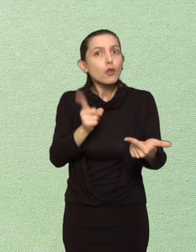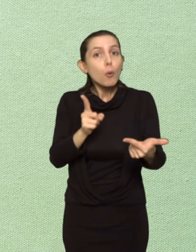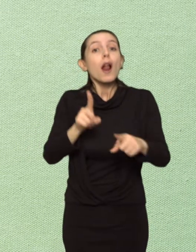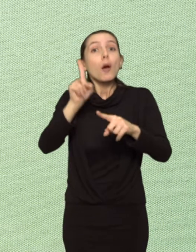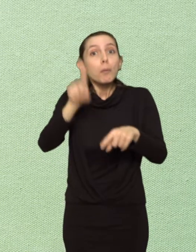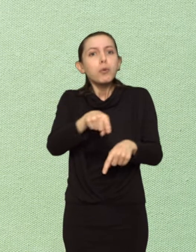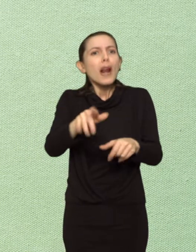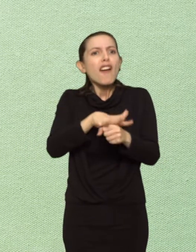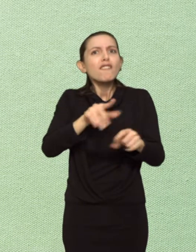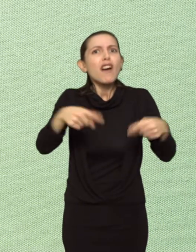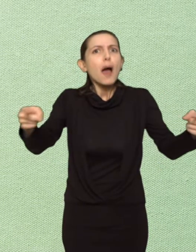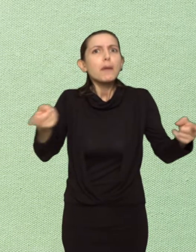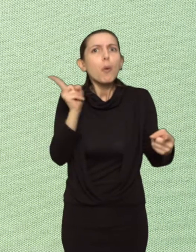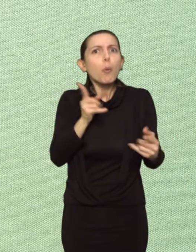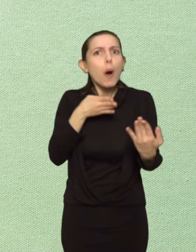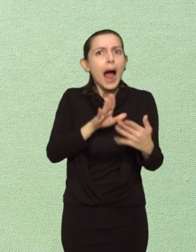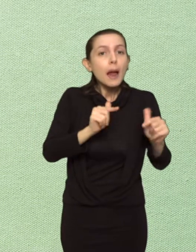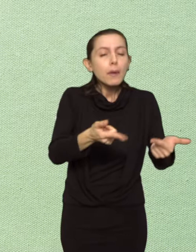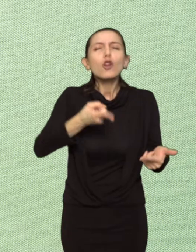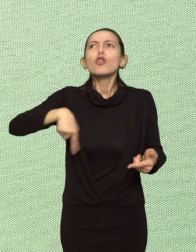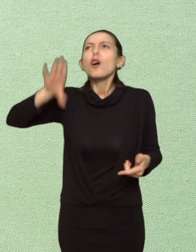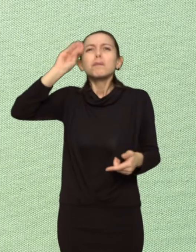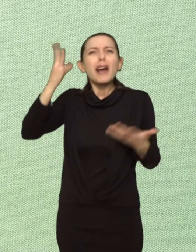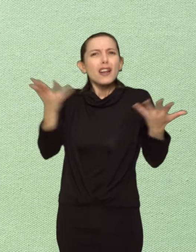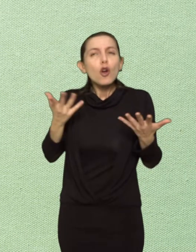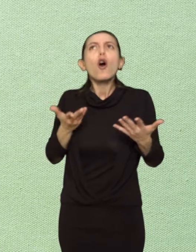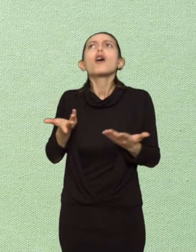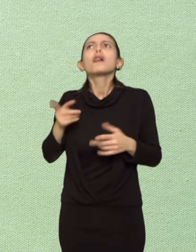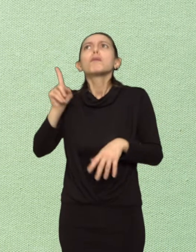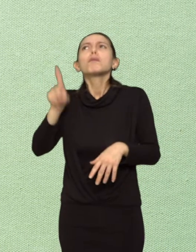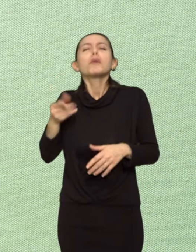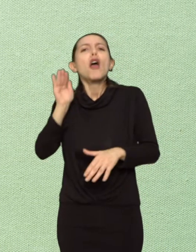famiglie? E cosa abbiamo imparato e soprattutto cosa ci prospetta il futuro?